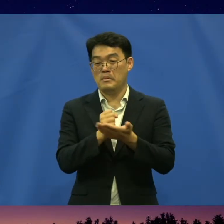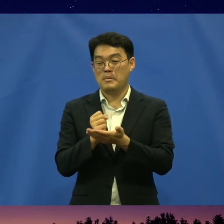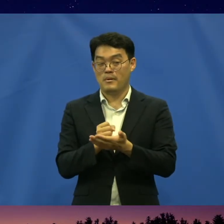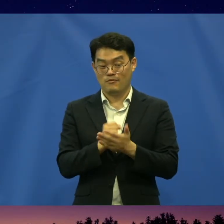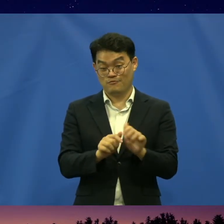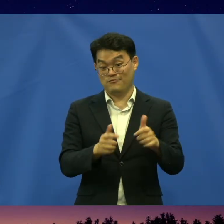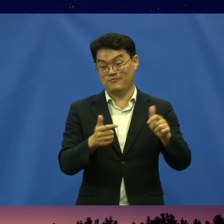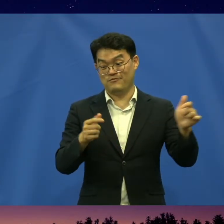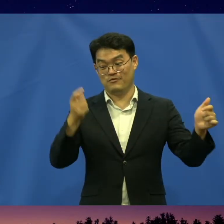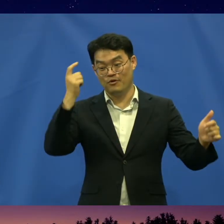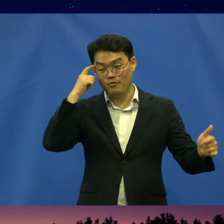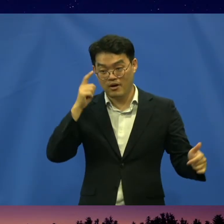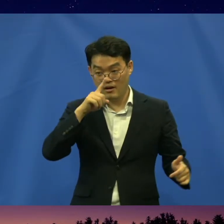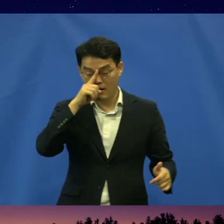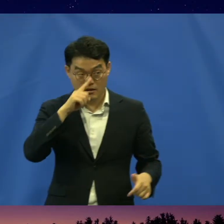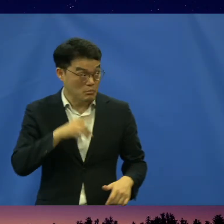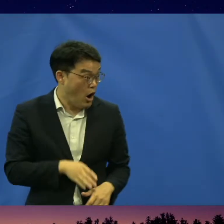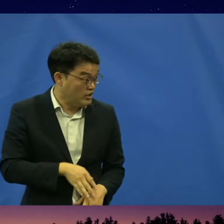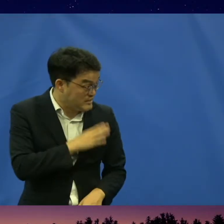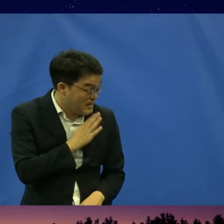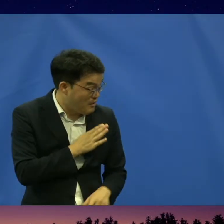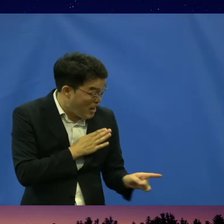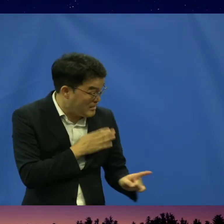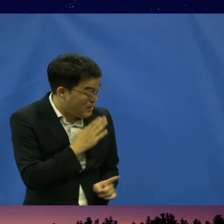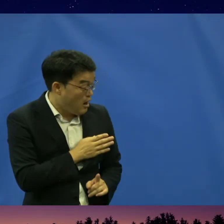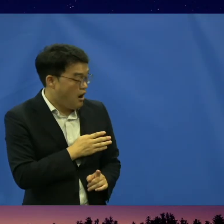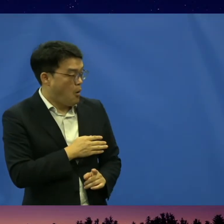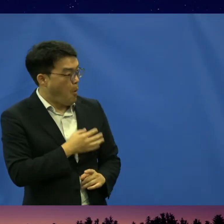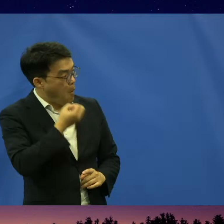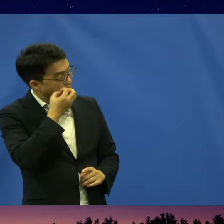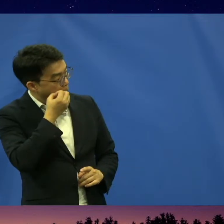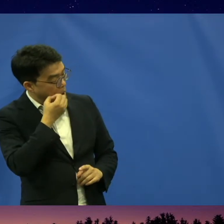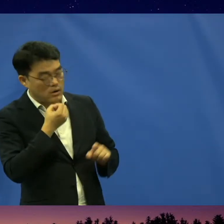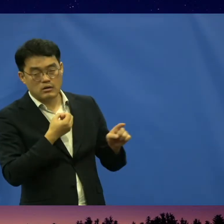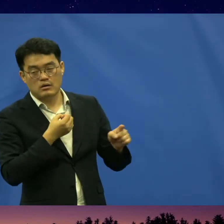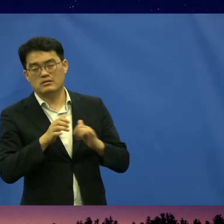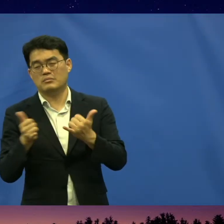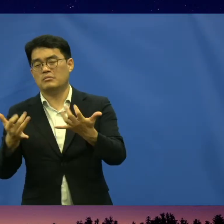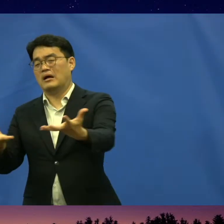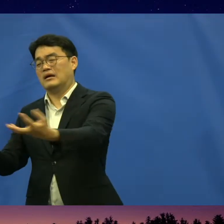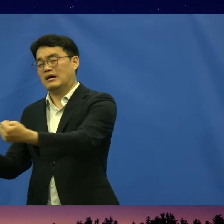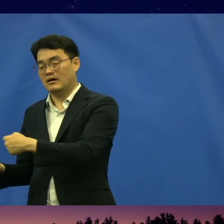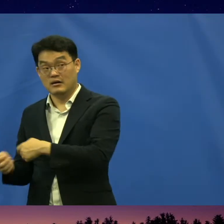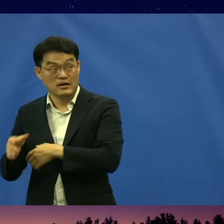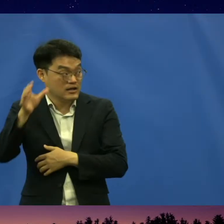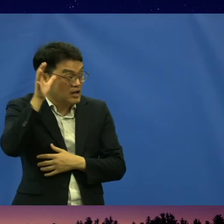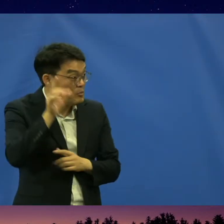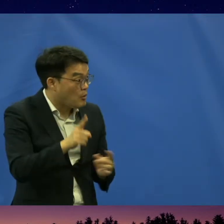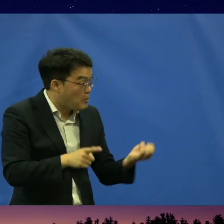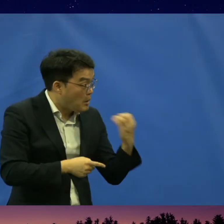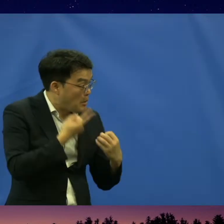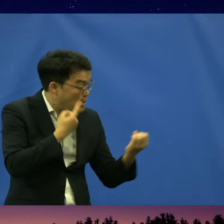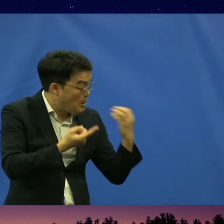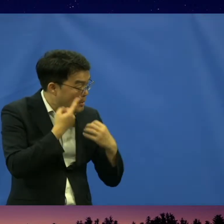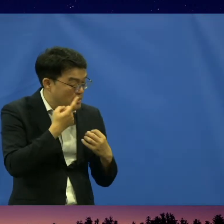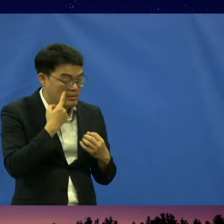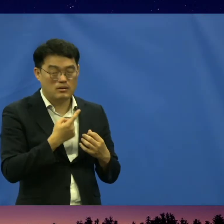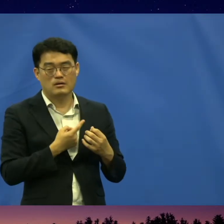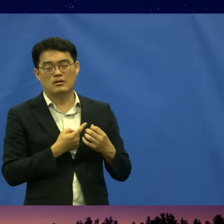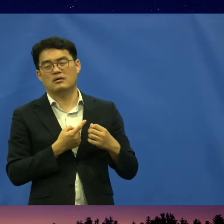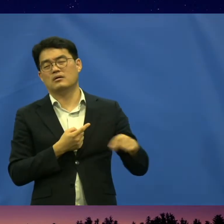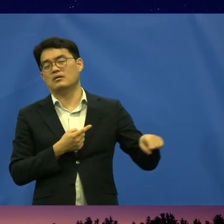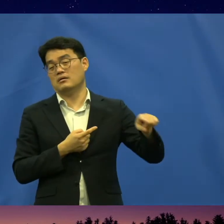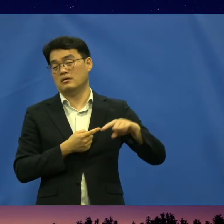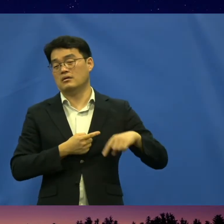그걸 듣고 즐기는 사람들이 있으니까. 더 만드는 사람이 있어요. 그렇죠? 그런 것들로